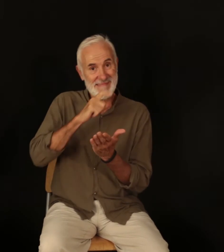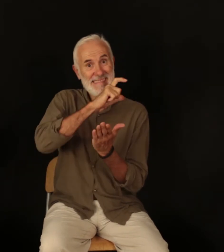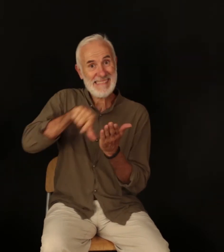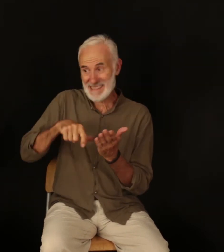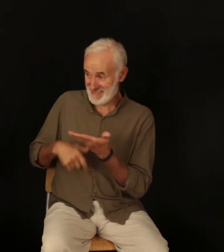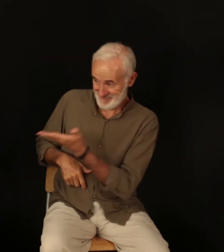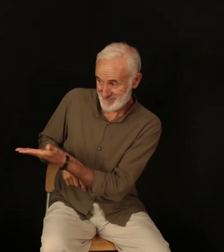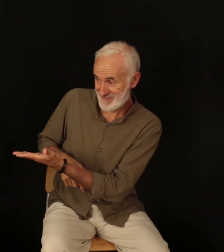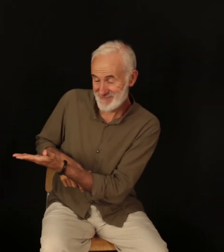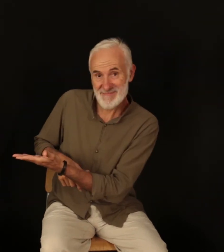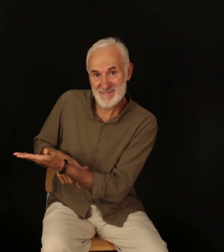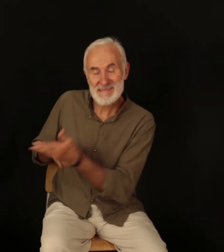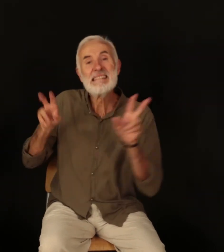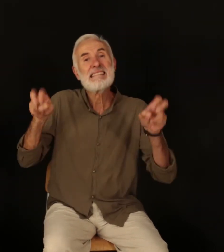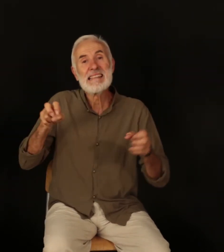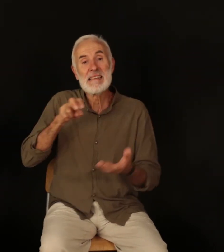à ça.